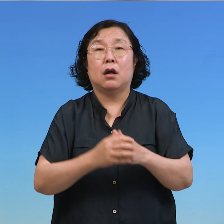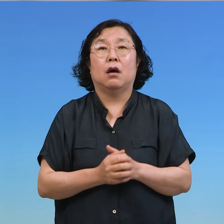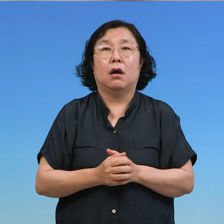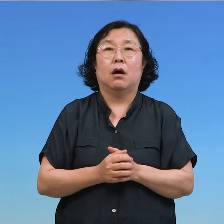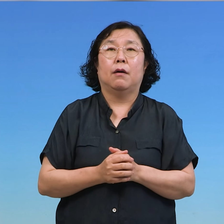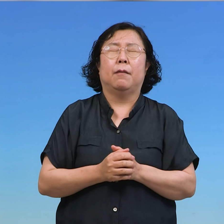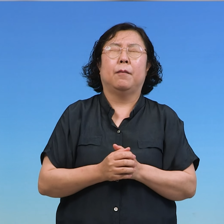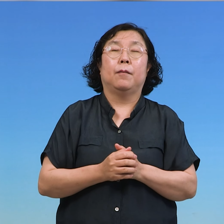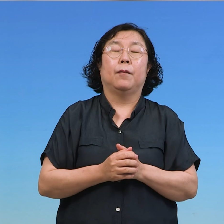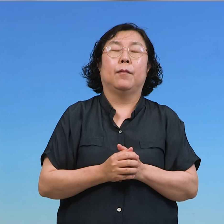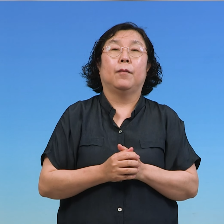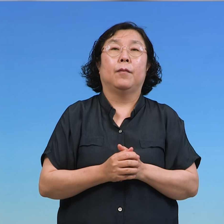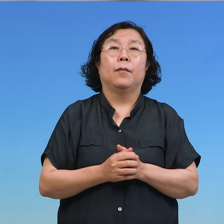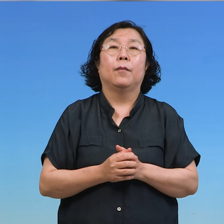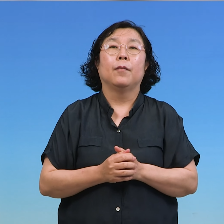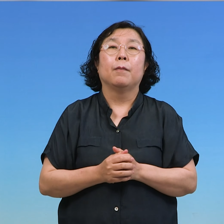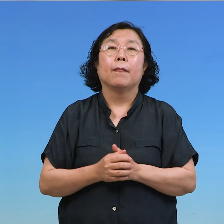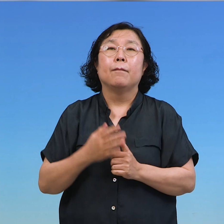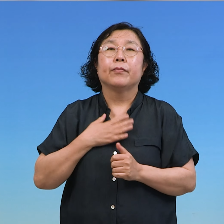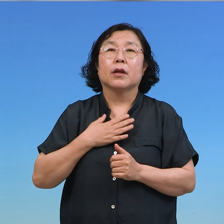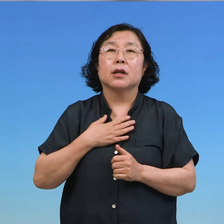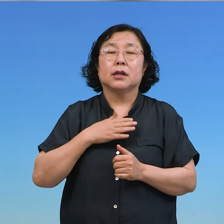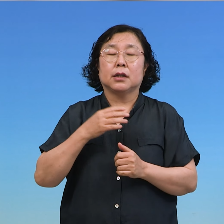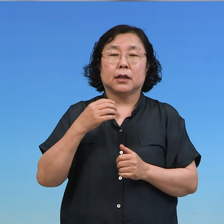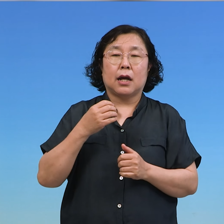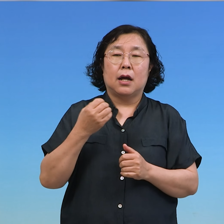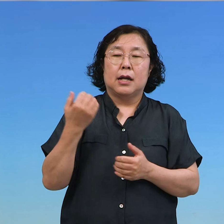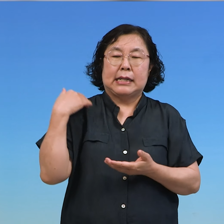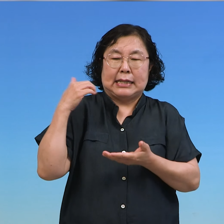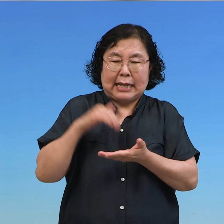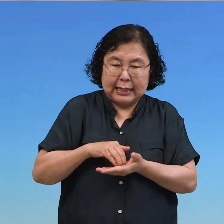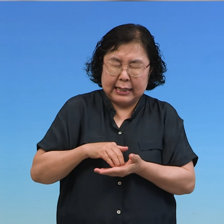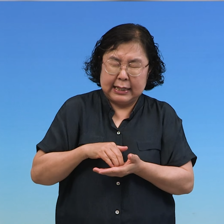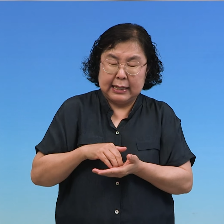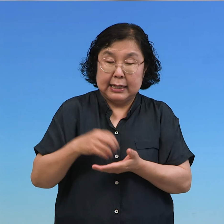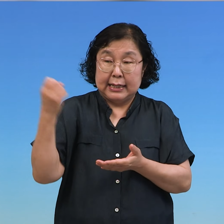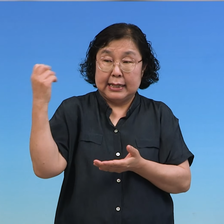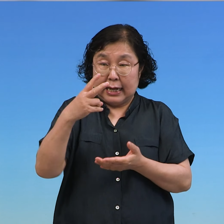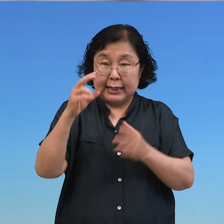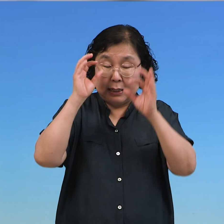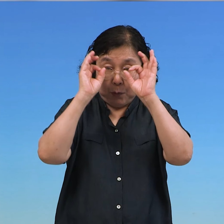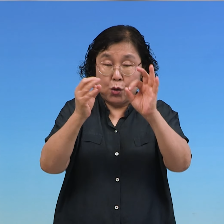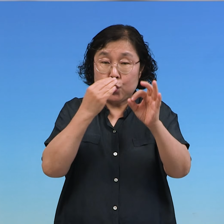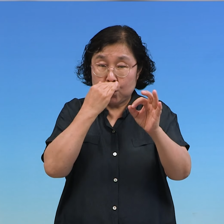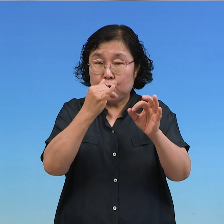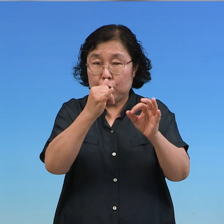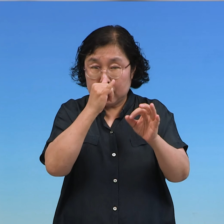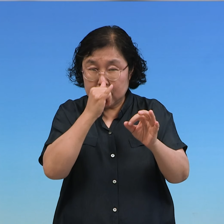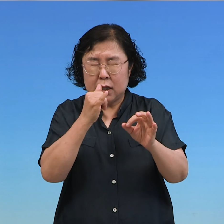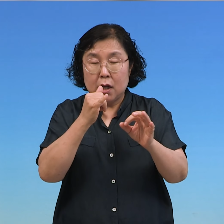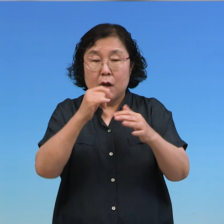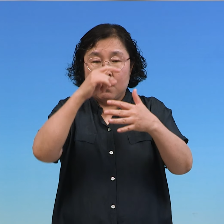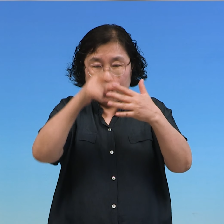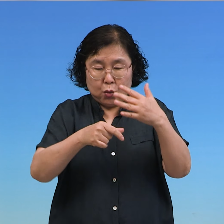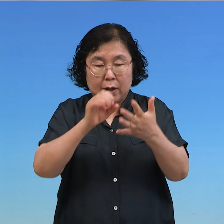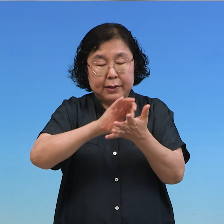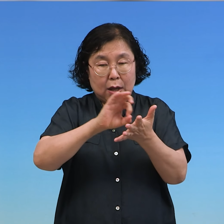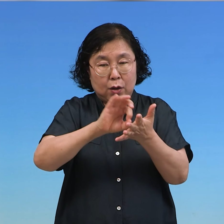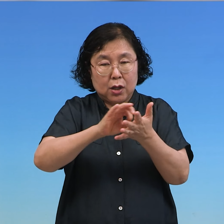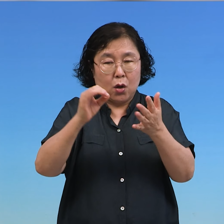볼 수 있는 그게 집에 그런 프로그램이 없으면 옆집에 가서라도 꼭 봐라 이거 봐야 된다